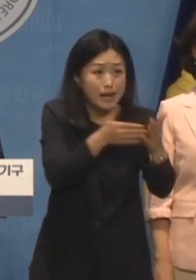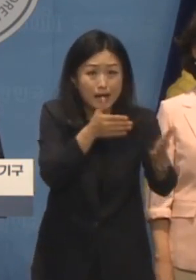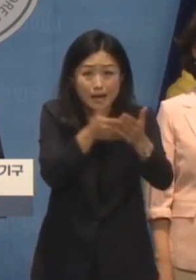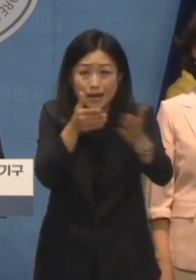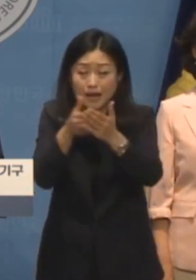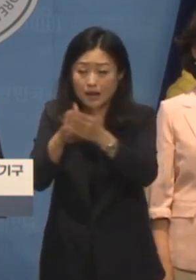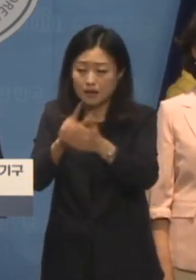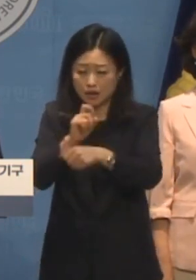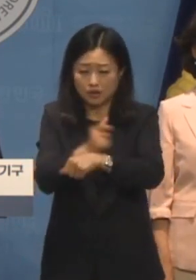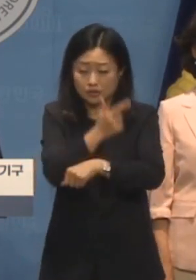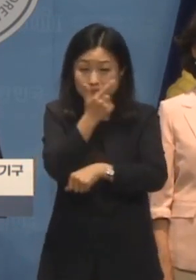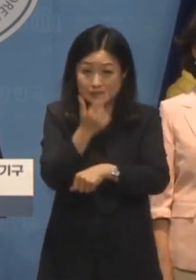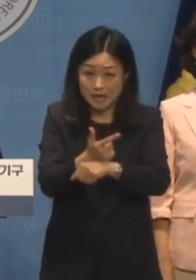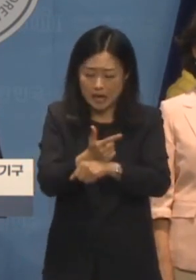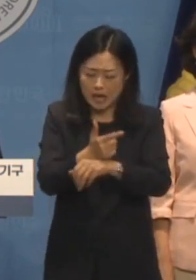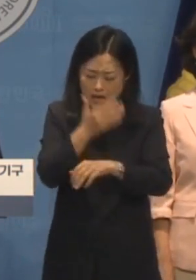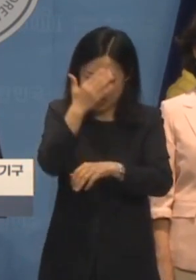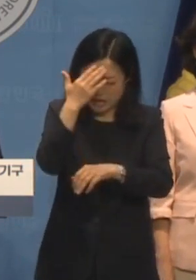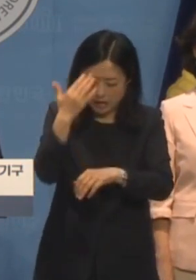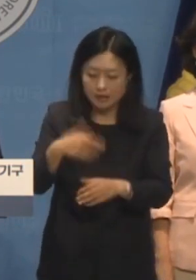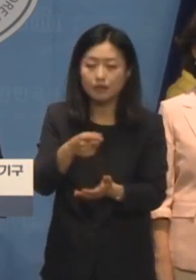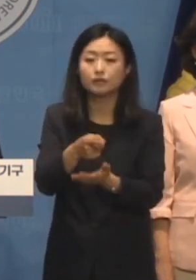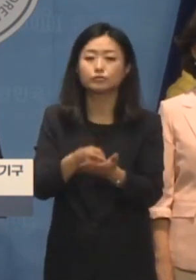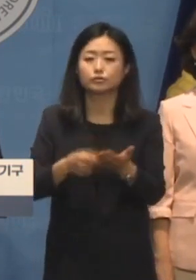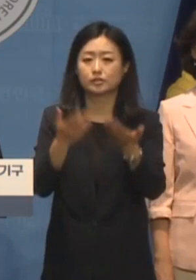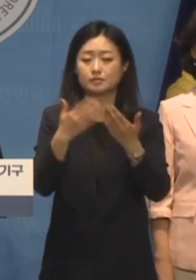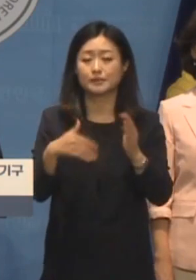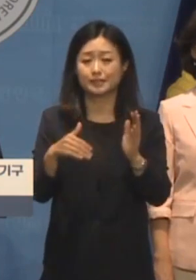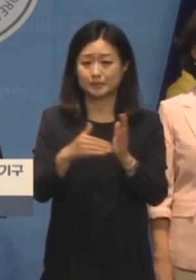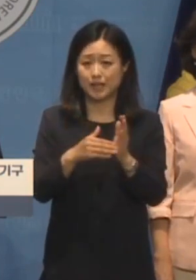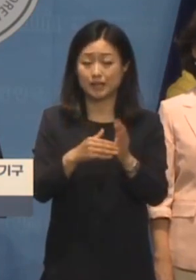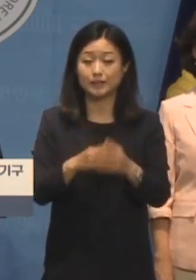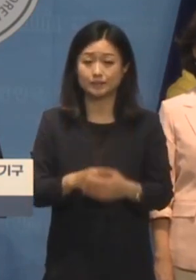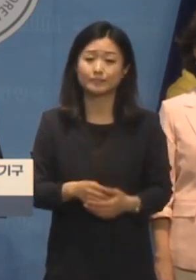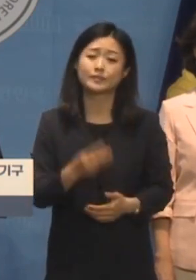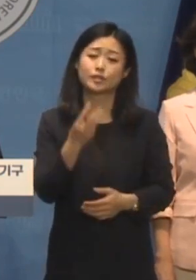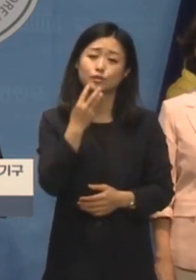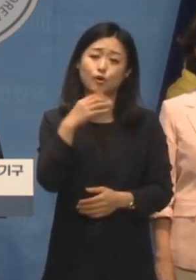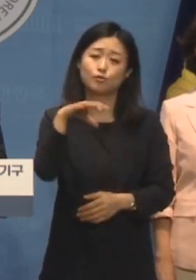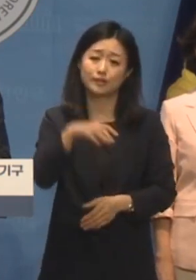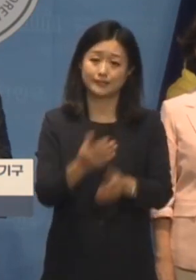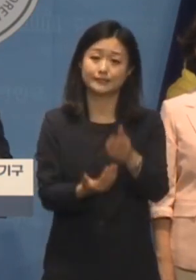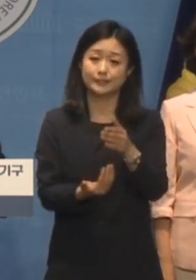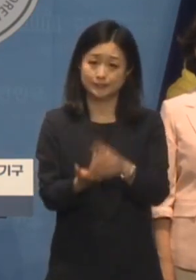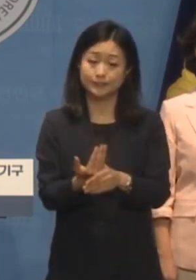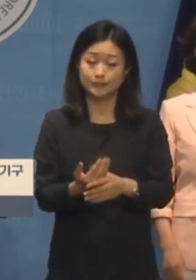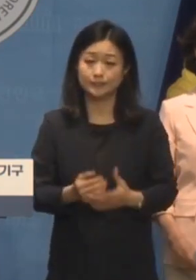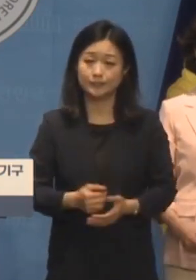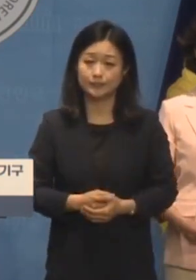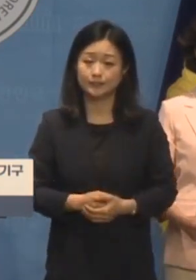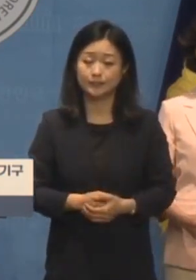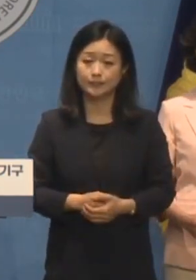만에 갓갓으로 수술을 했다고 합니다 서울 한 복판에서 벌어진 일입니다